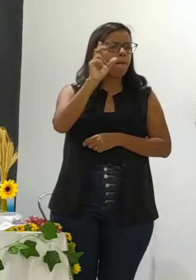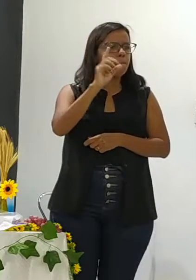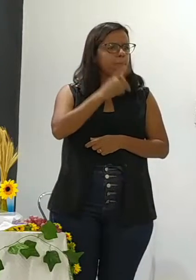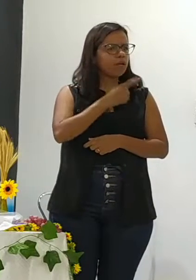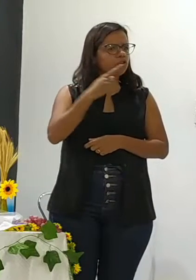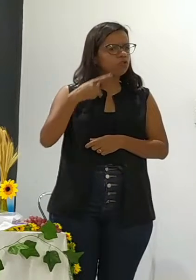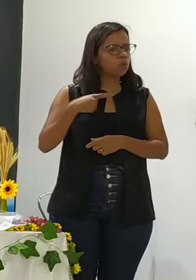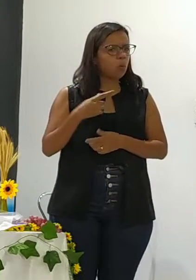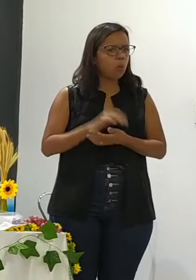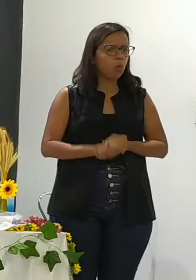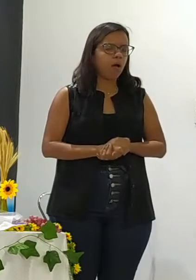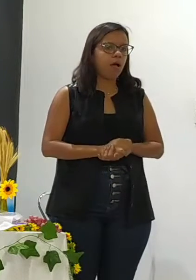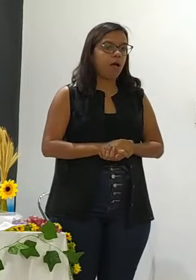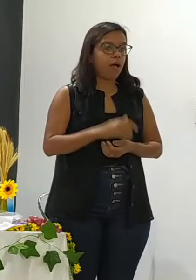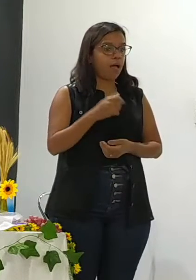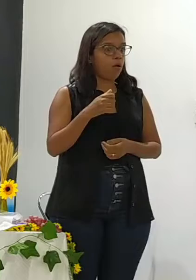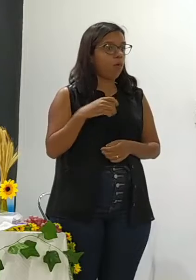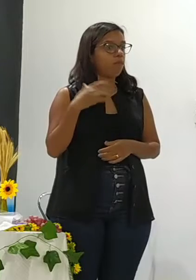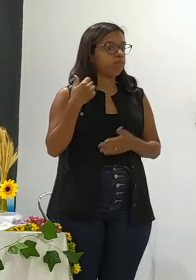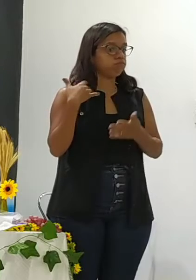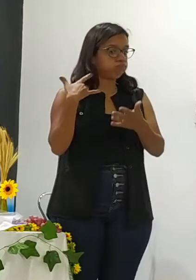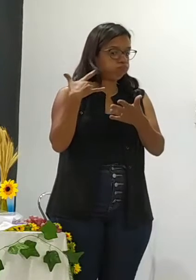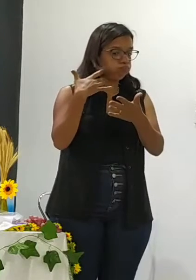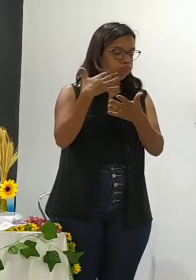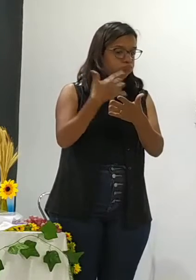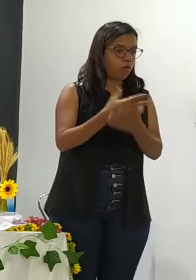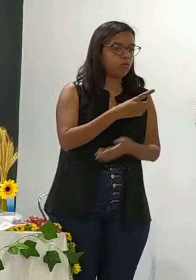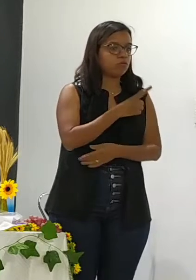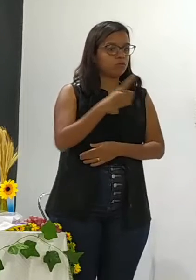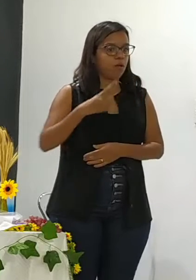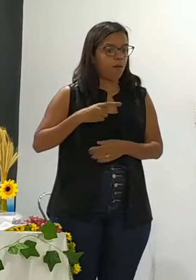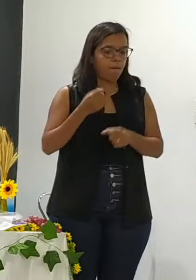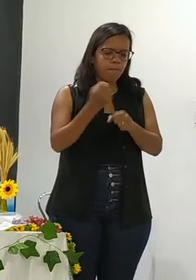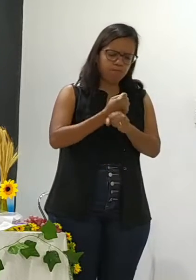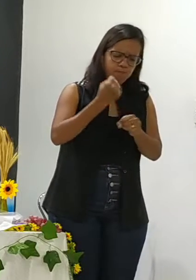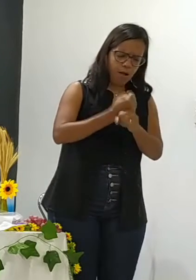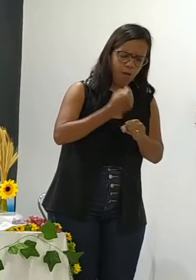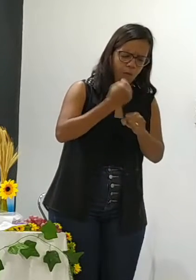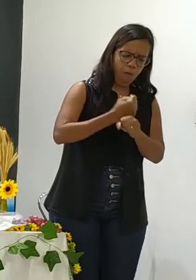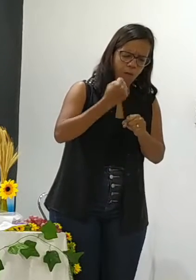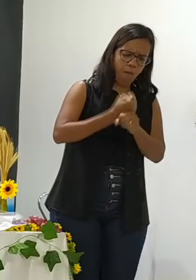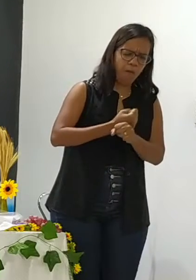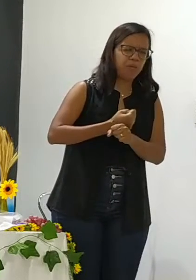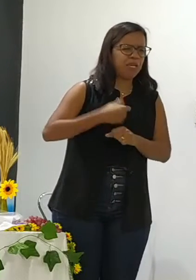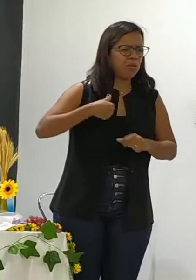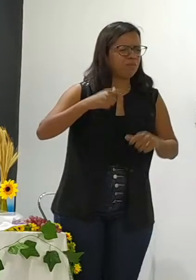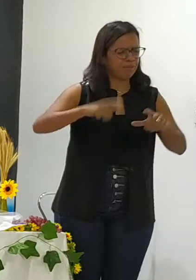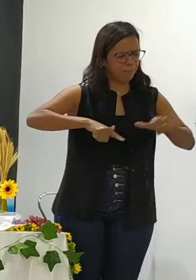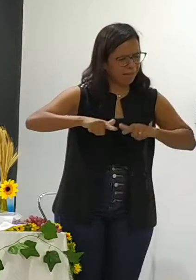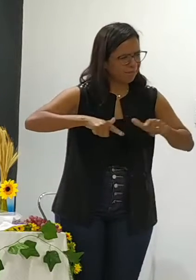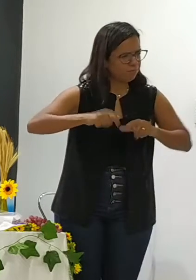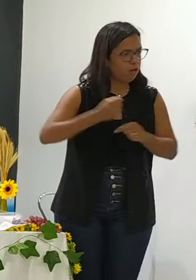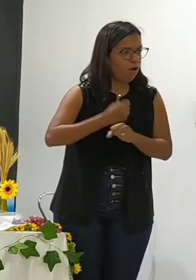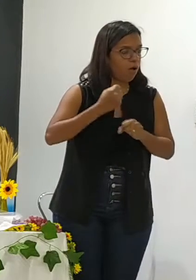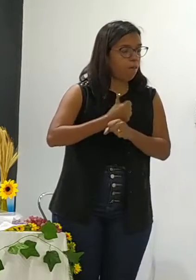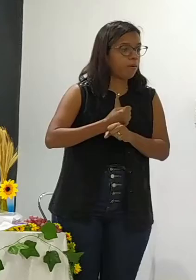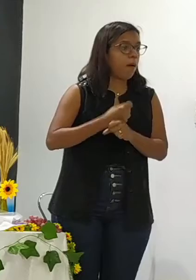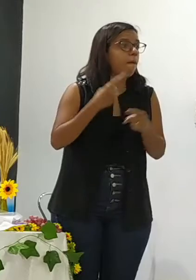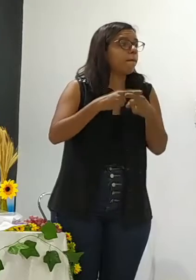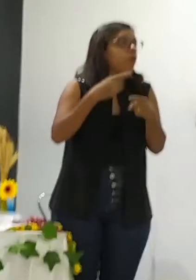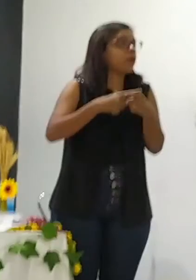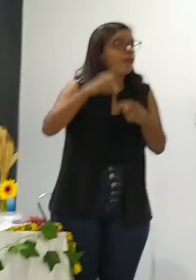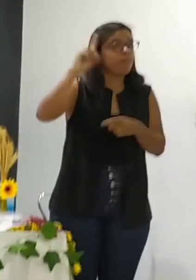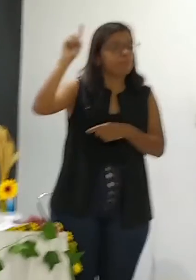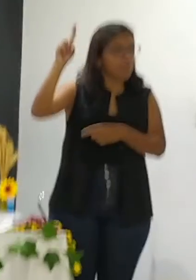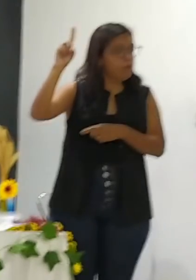estamos agora na presença do Senhor, eu como diabo, vou, irmãos, pego uma obra lá em Maricá, já pensou eu trabalhando. Sabe por quê? Porque